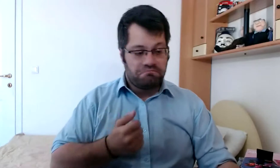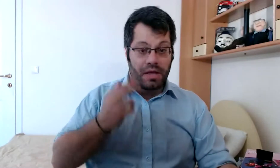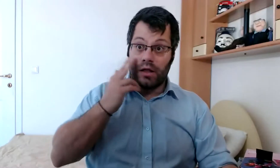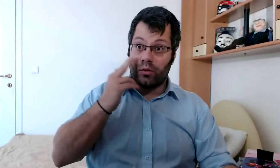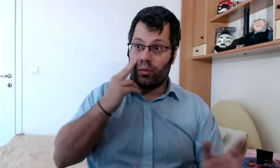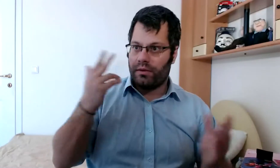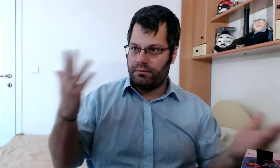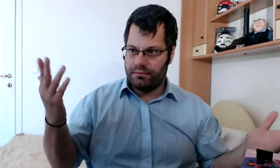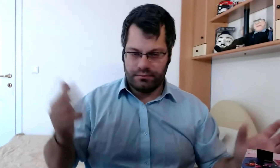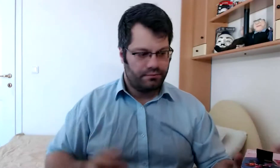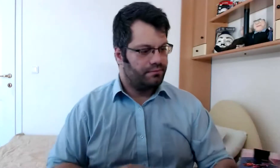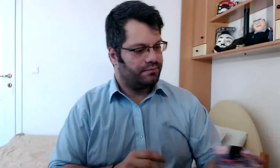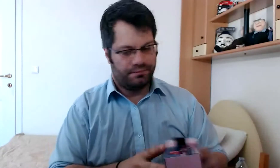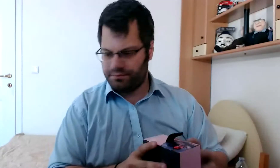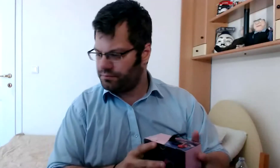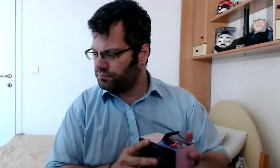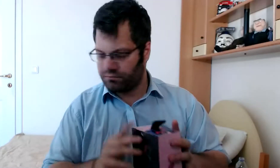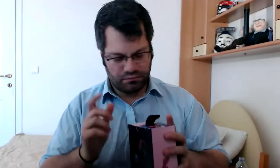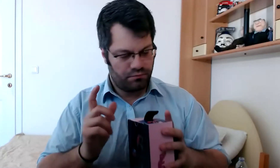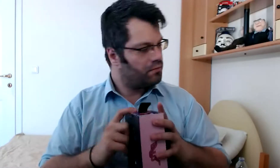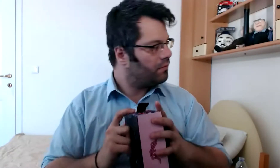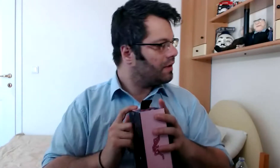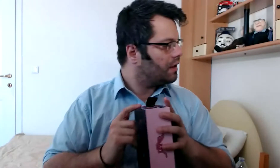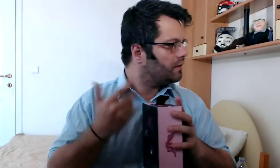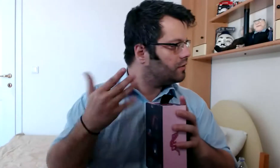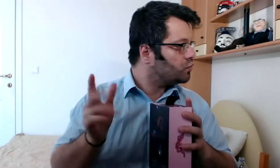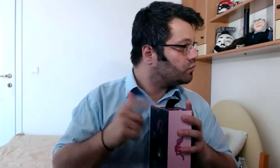Για να το δούμε. Θα πρέπει να το ανοίξω.